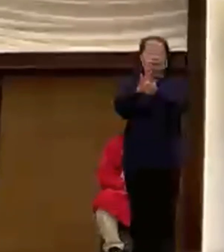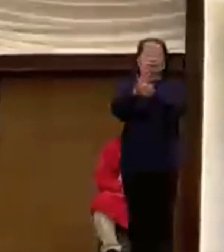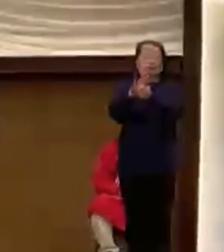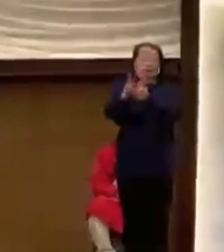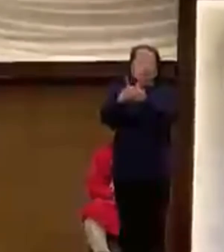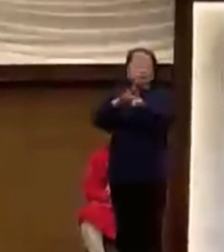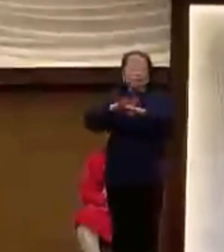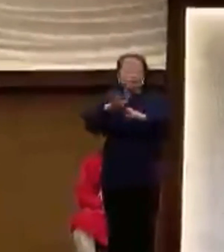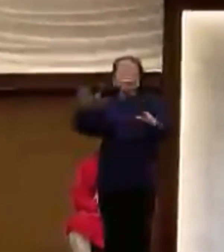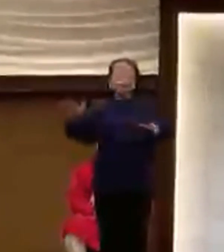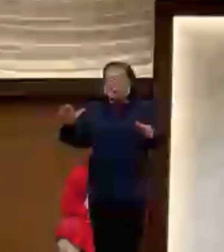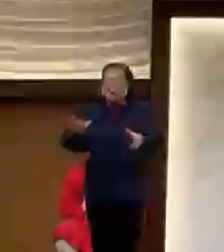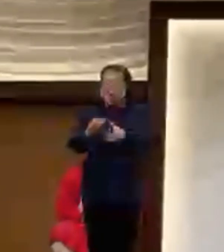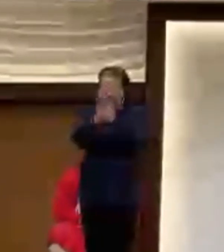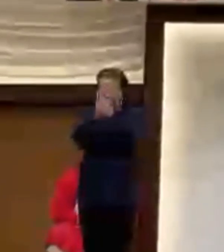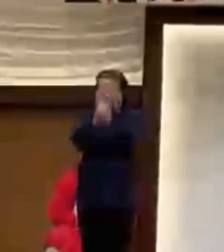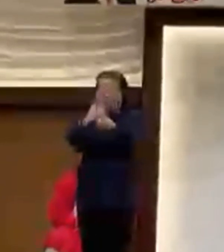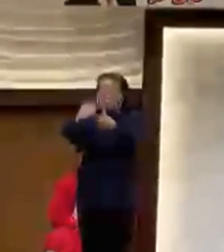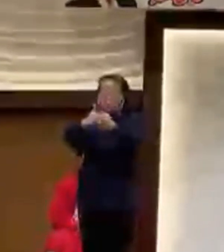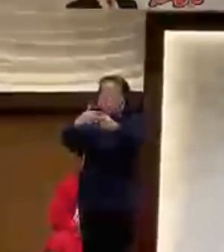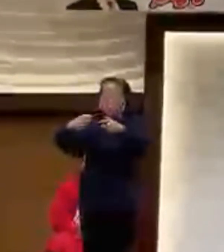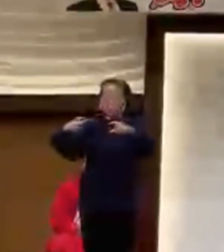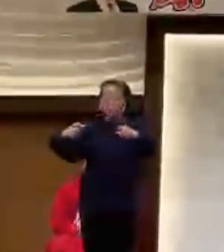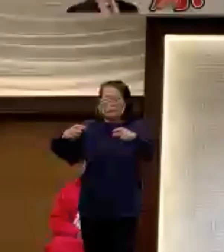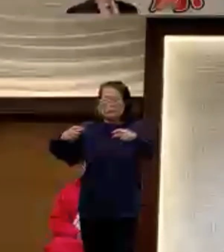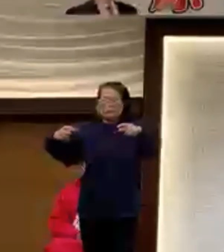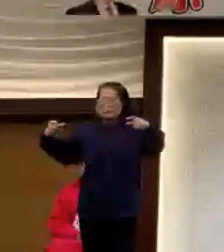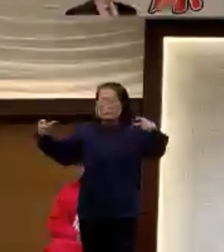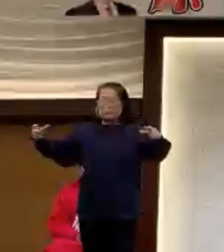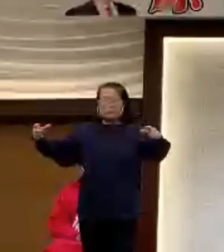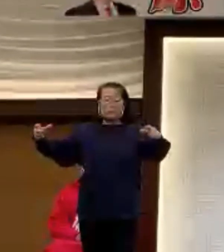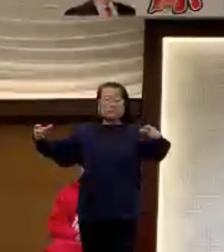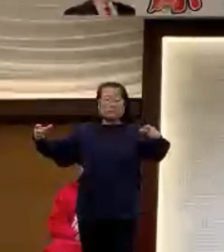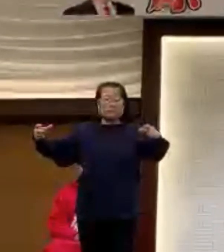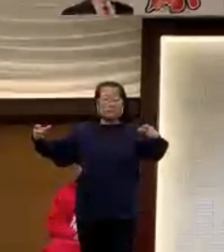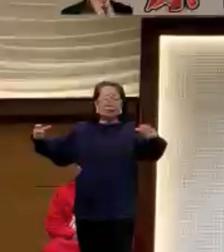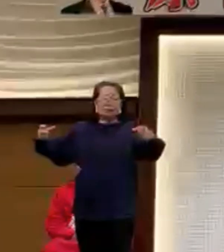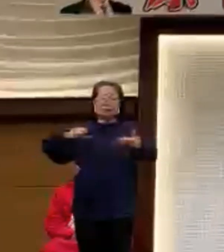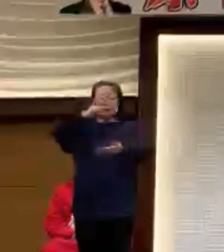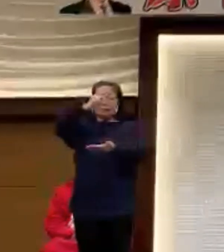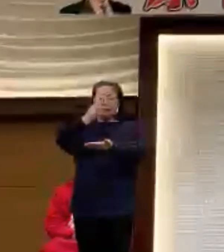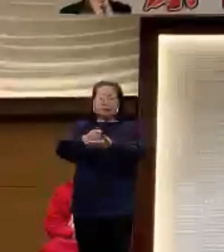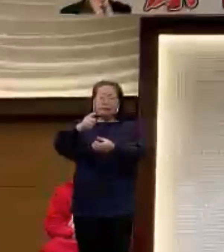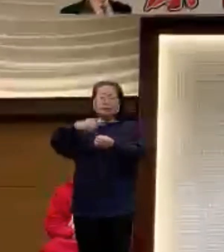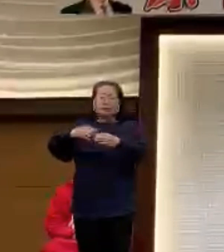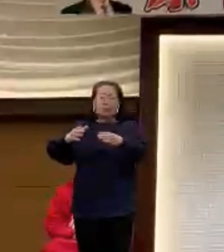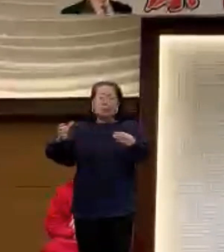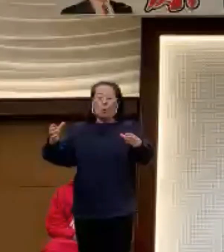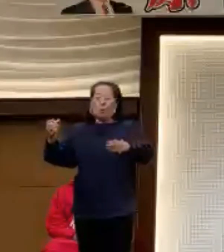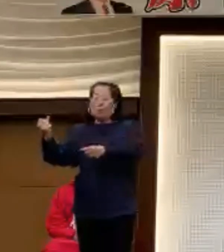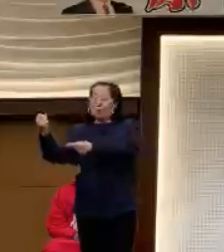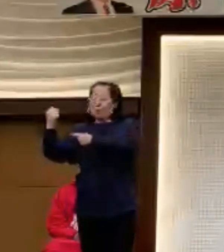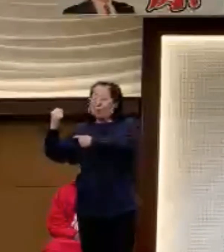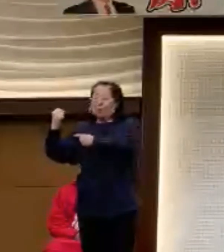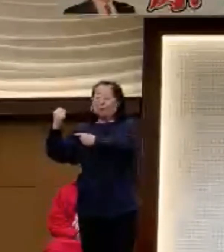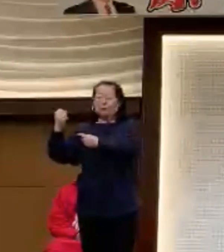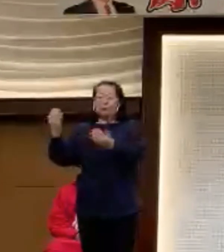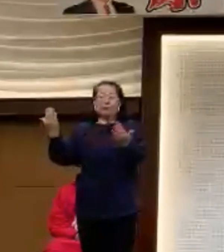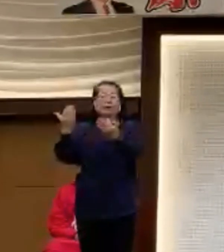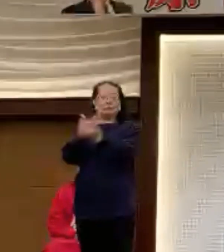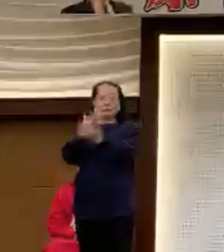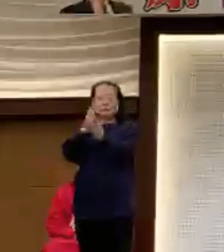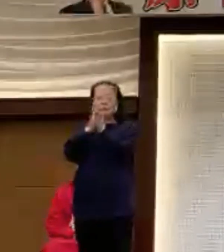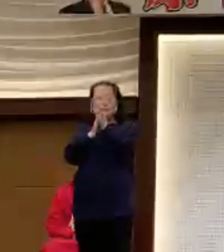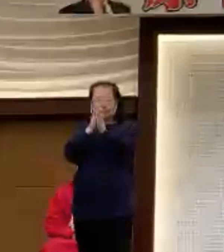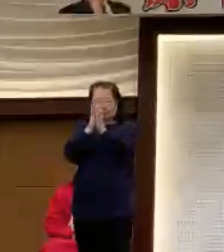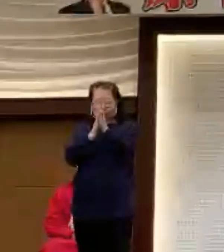様の一致団結したご支援の輪がさらに広がり、栄冠のための大きな力とならぬことを記